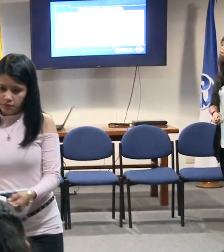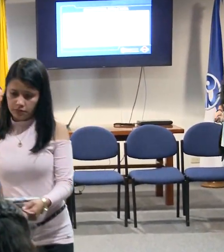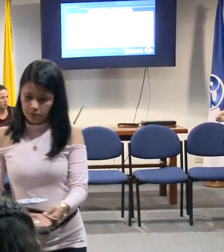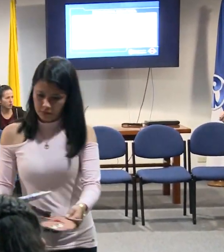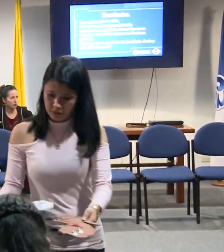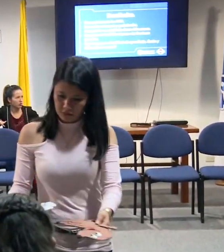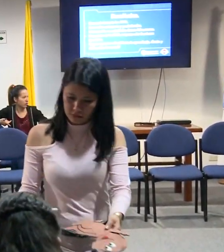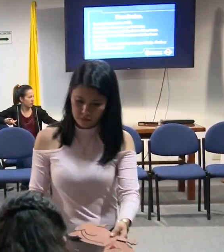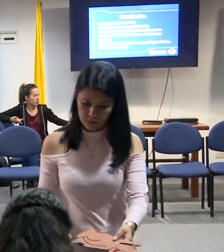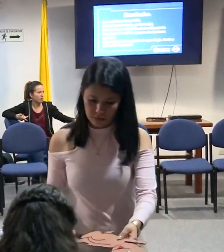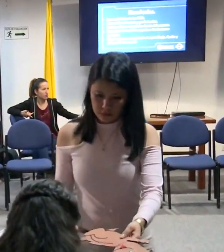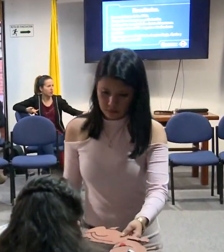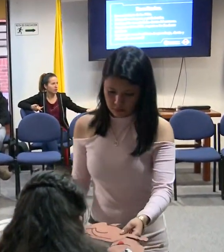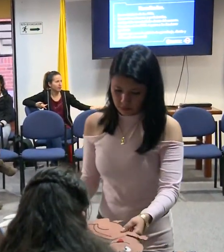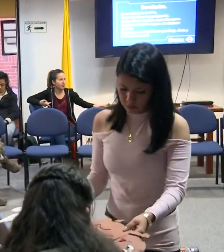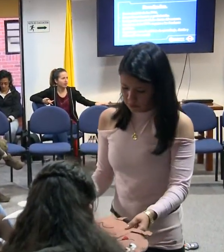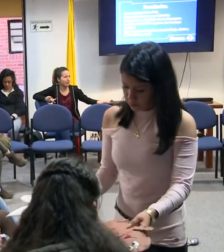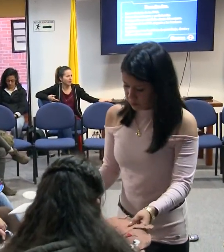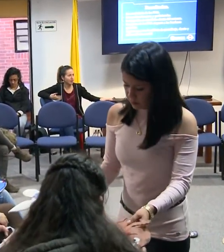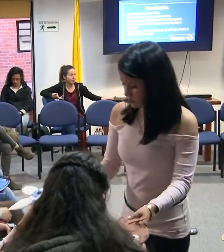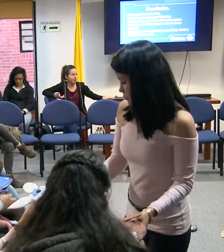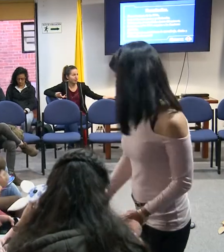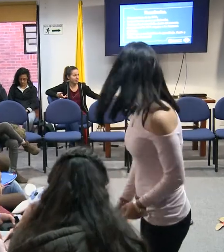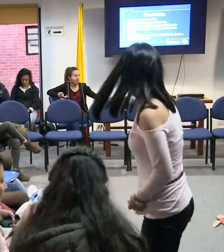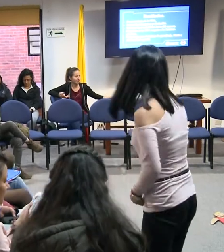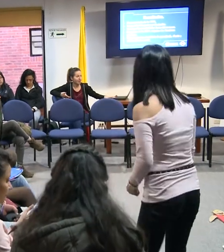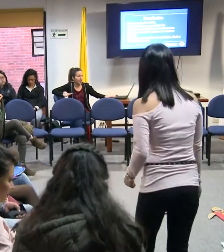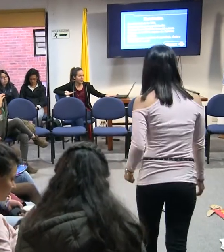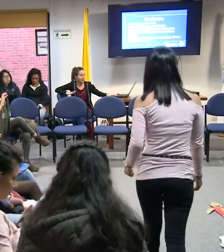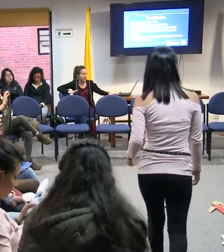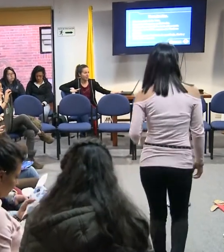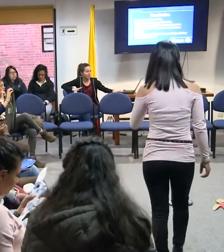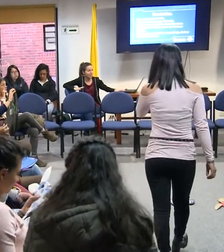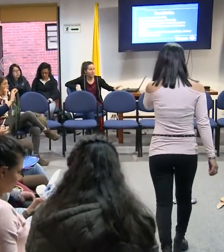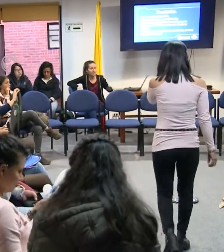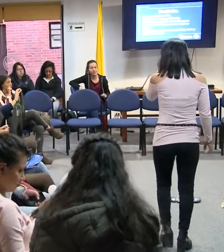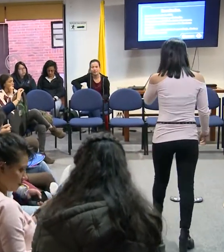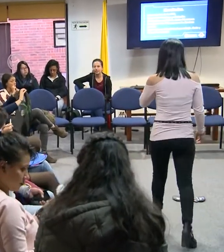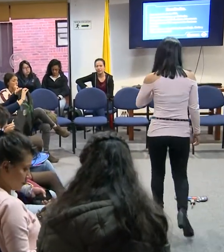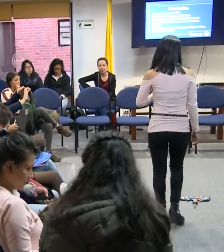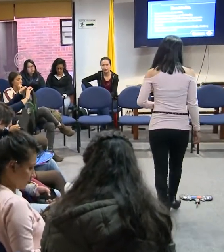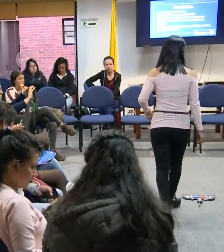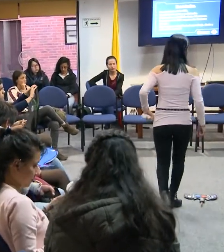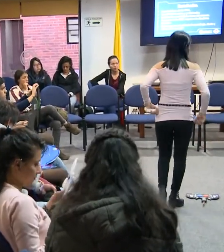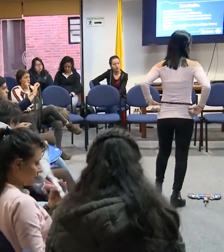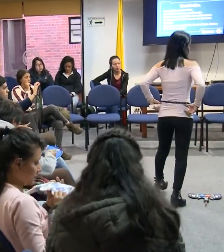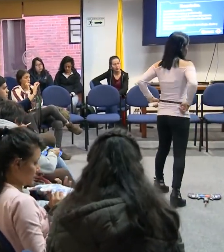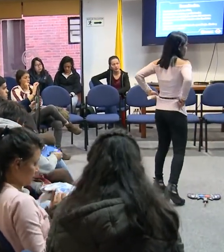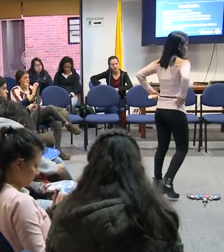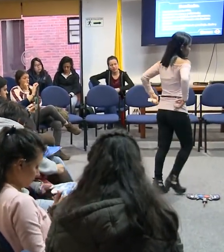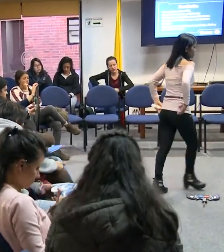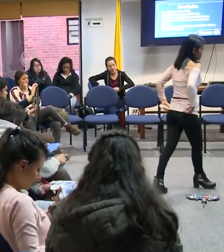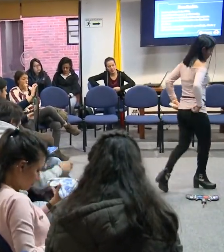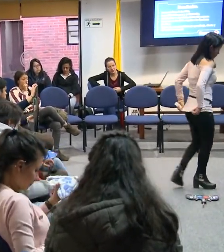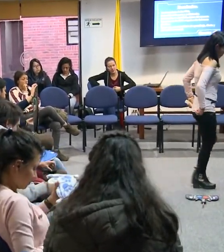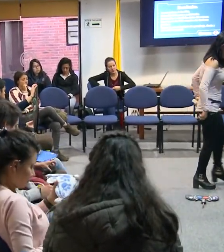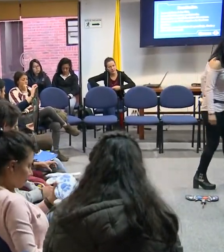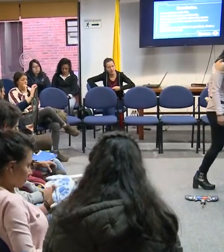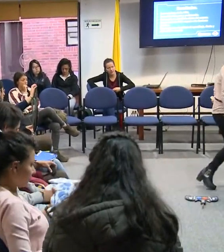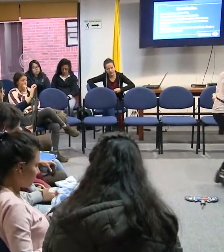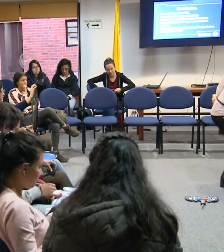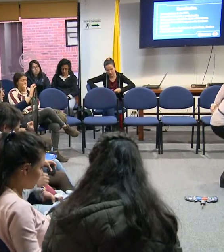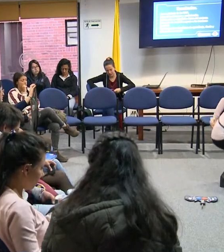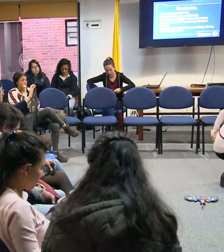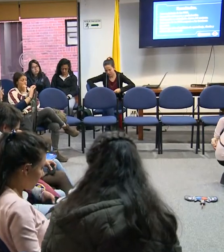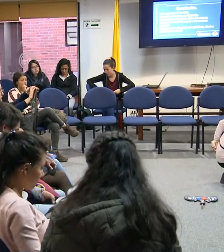La resistencia de los materiales sí fue cambiando, empezamos con foamy y no nos resultó, terminaron todos los pedazos por